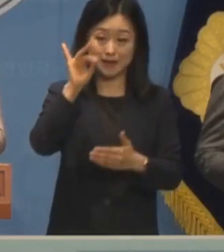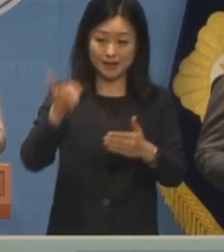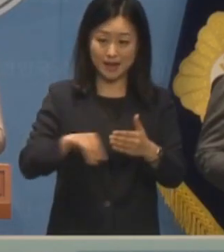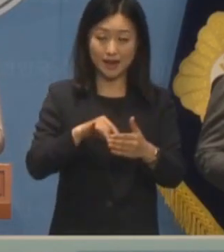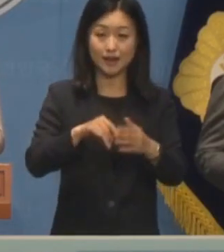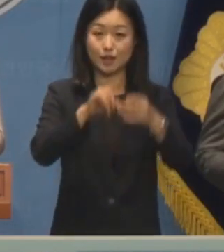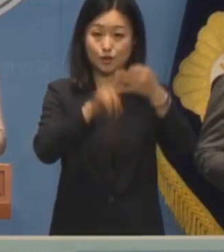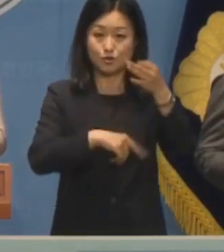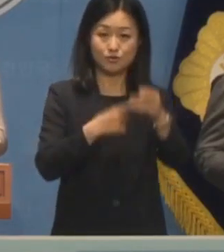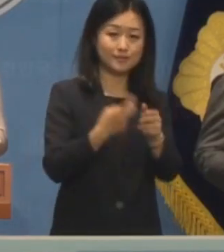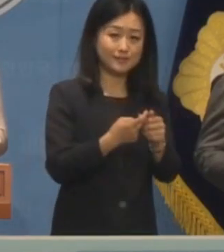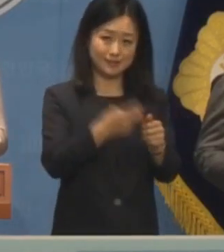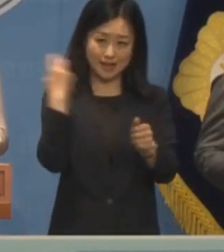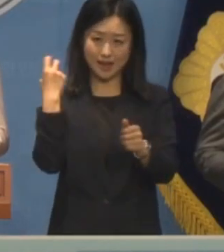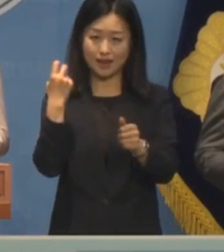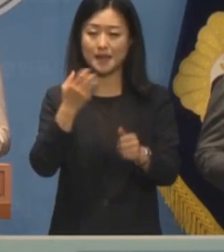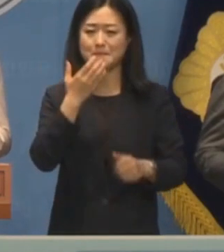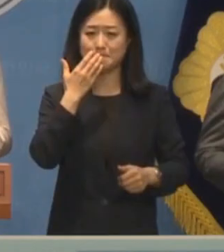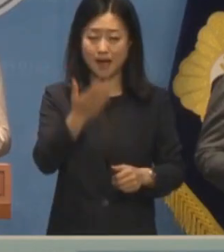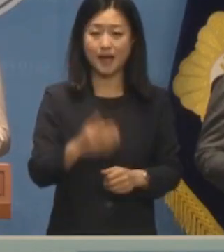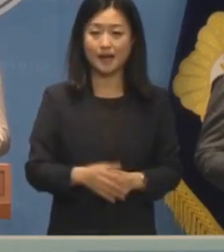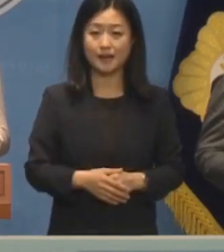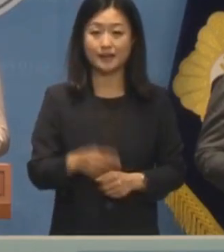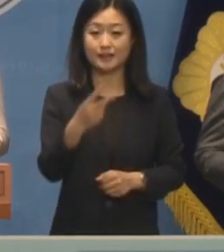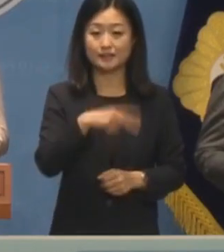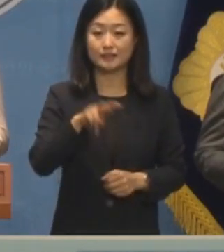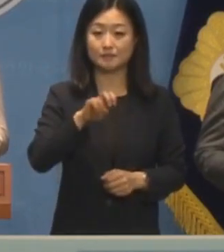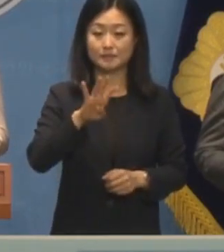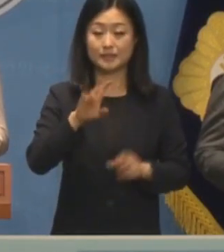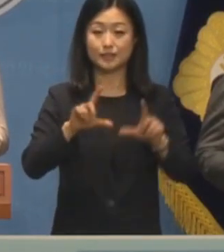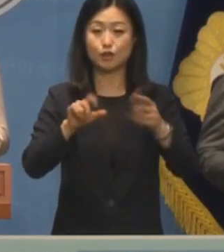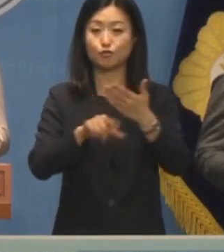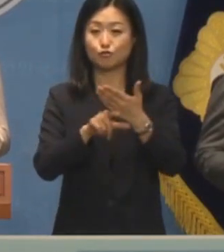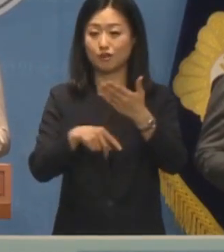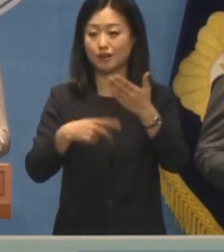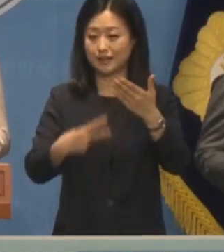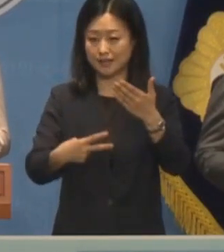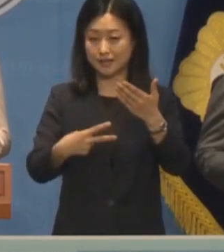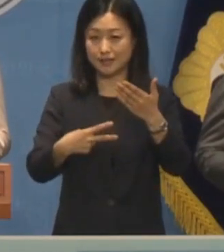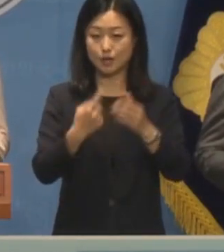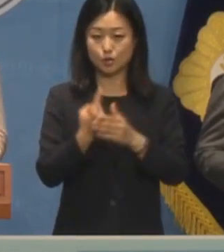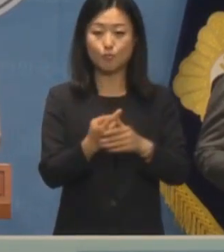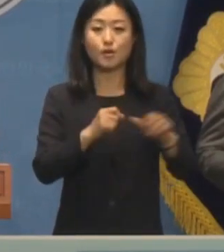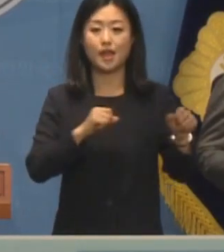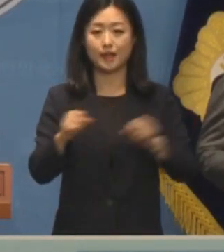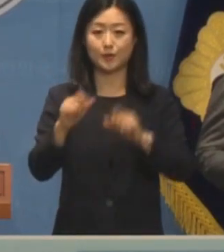윤석열을 기필코 탄핵합시다. 2024년 9월 2일 촛불행동.